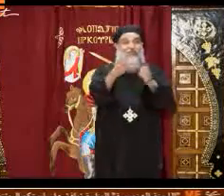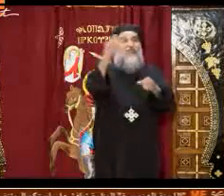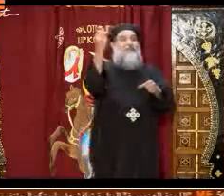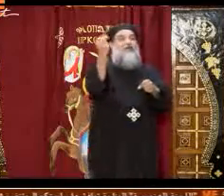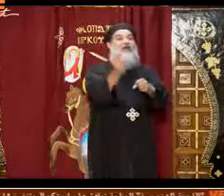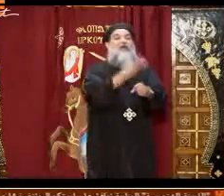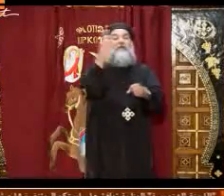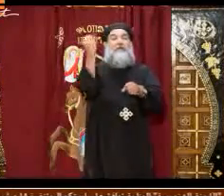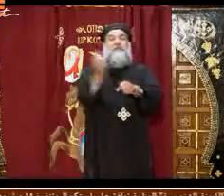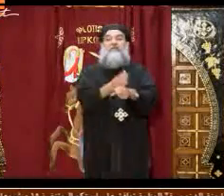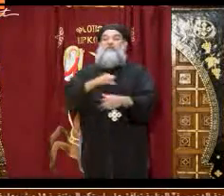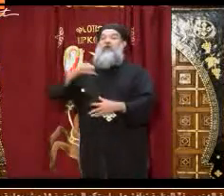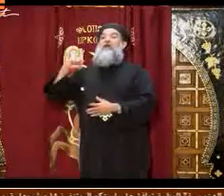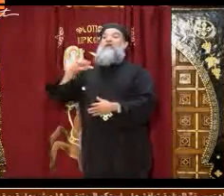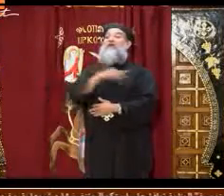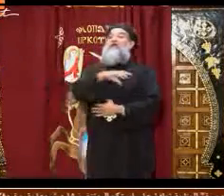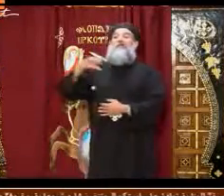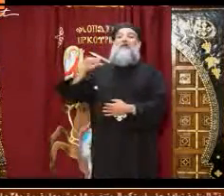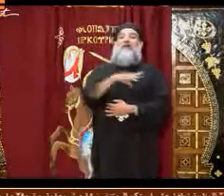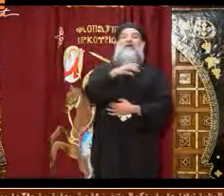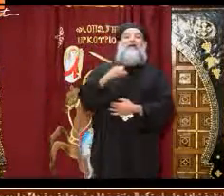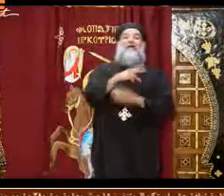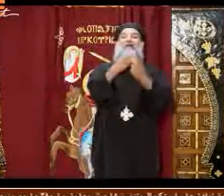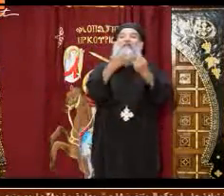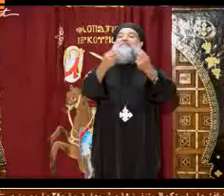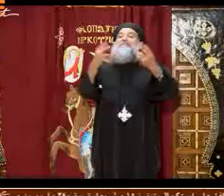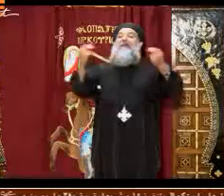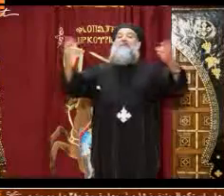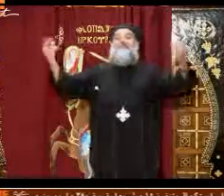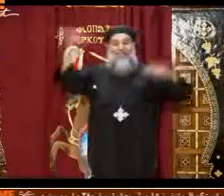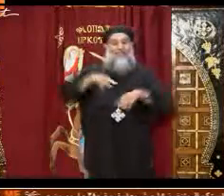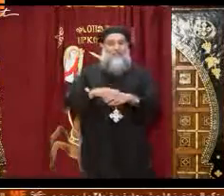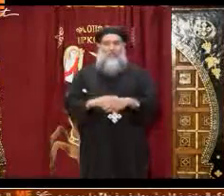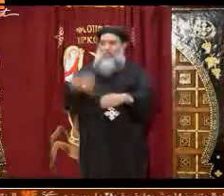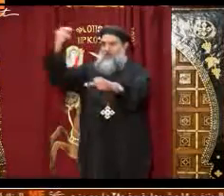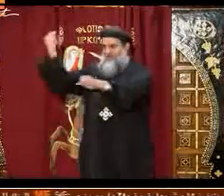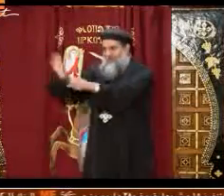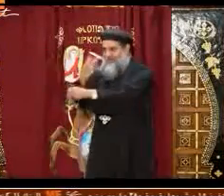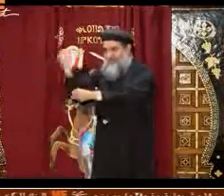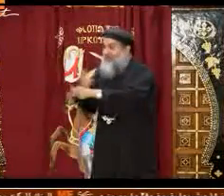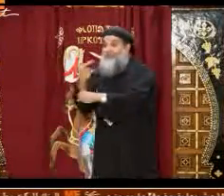بالإشارات، الخطية خاطئة جدا. تاني، الخطية